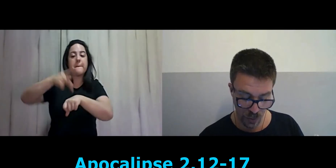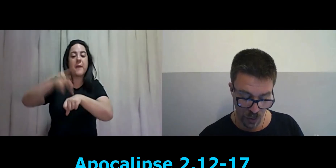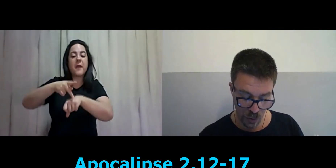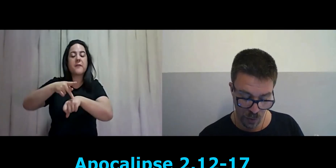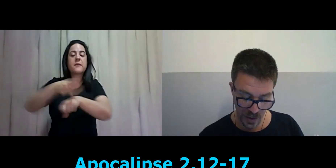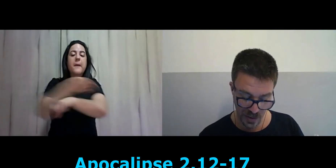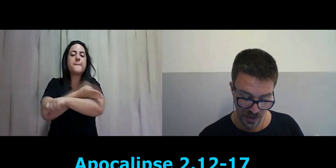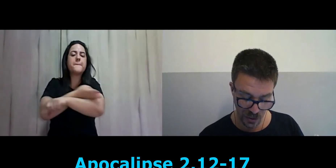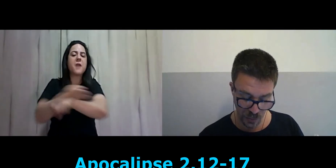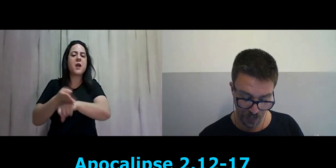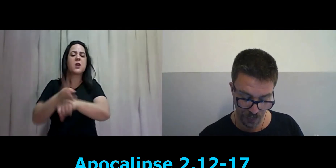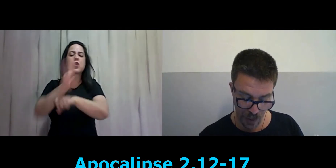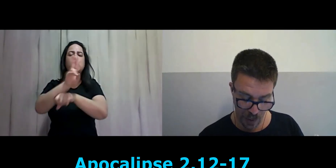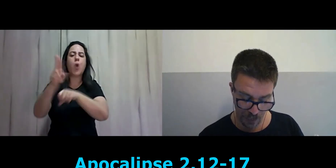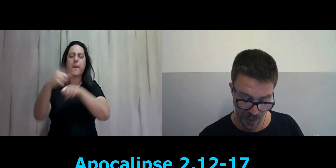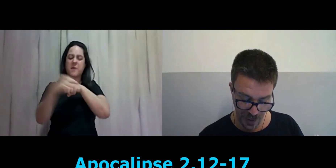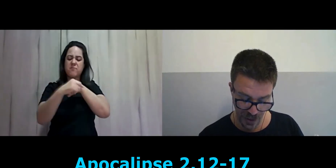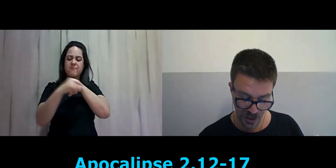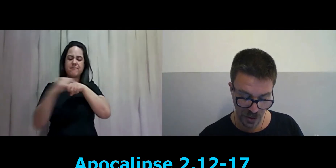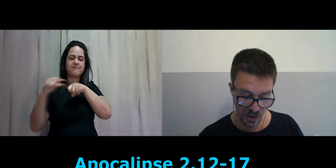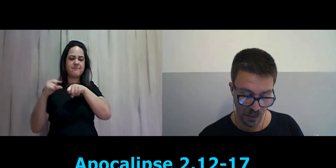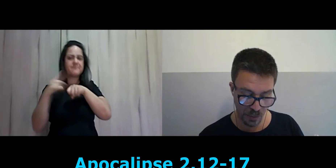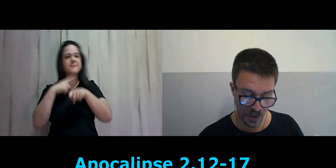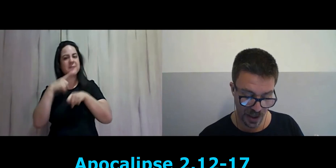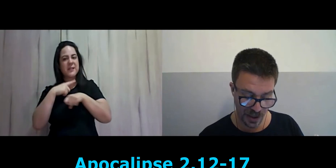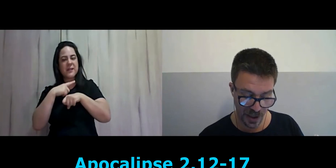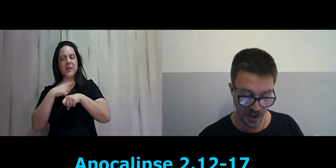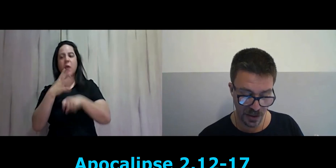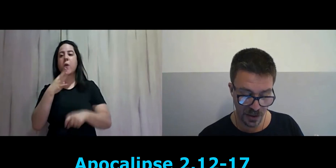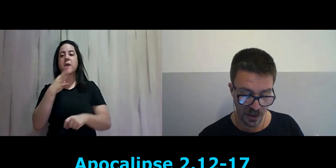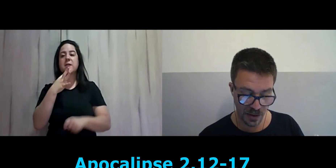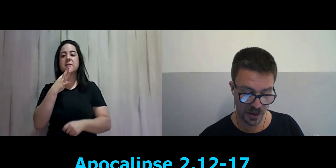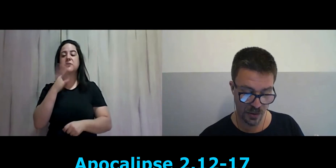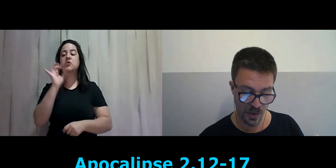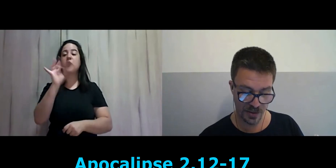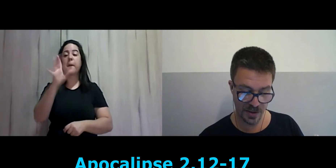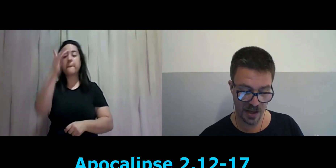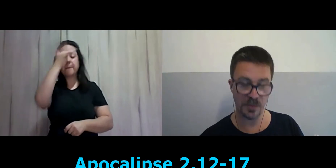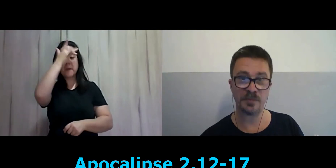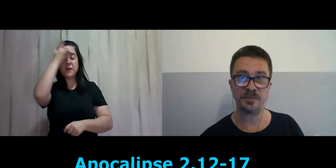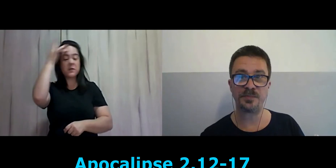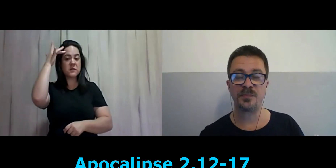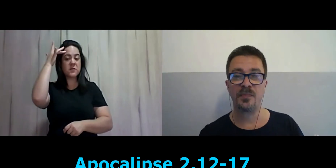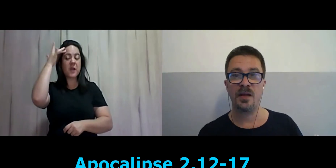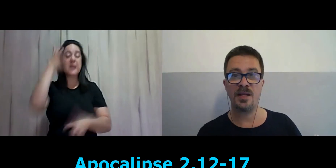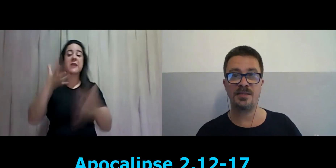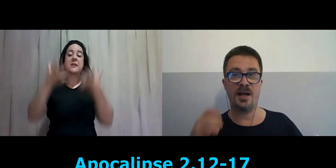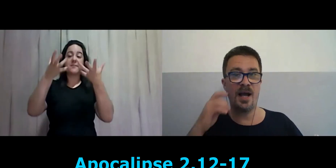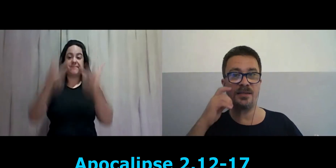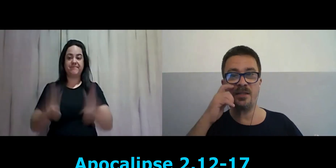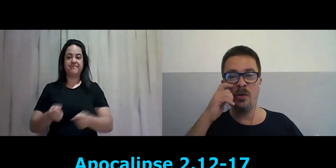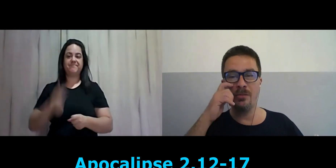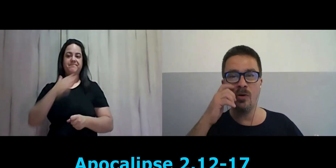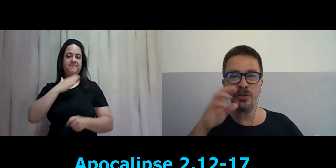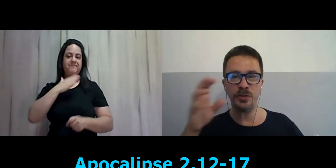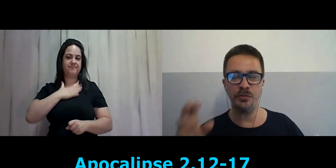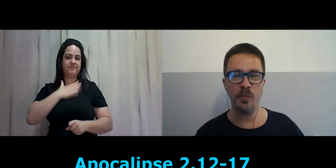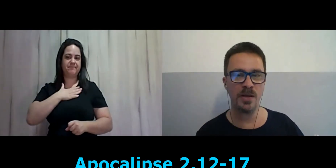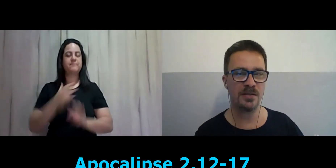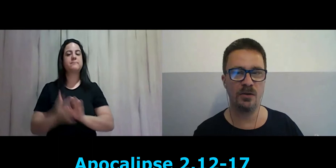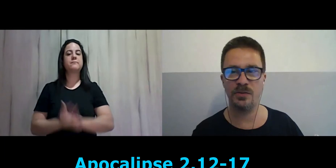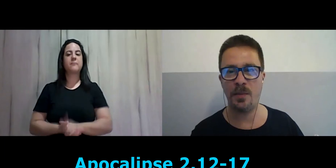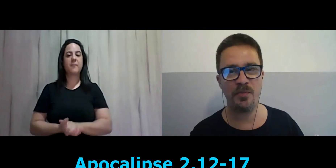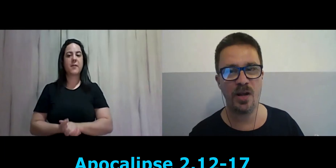inscrito, conhecido apenas por aquele que o recebe. Essa carta tem um monte